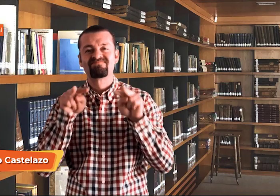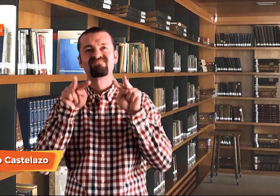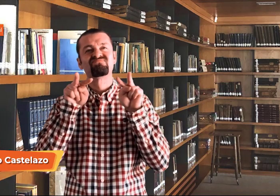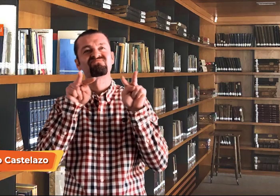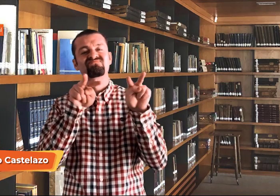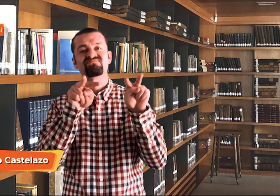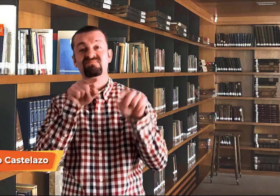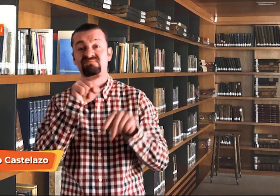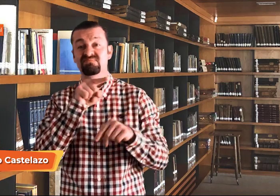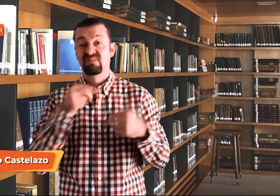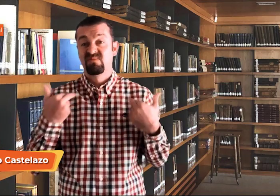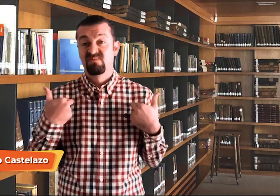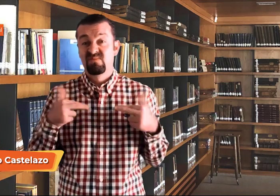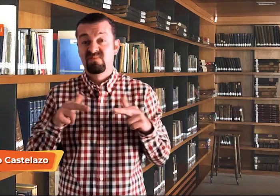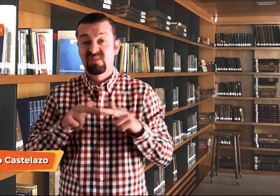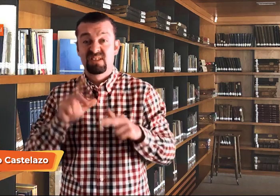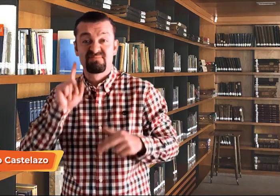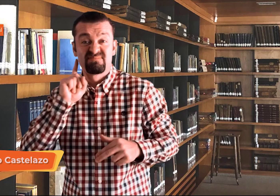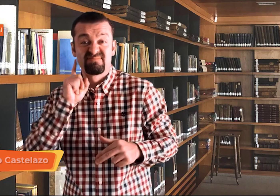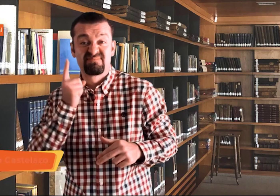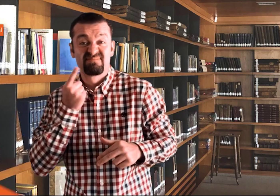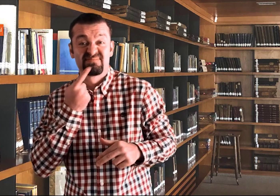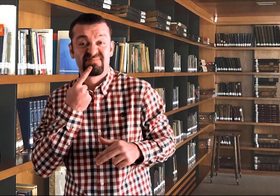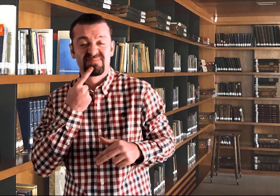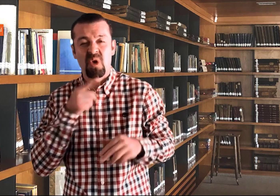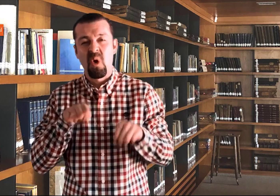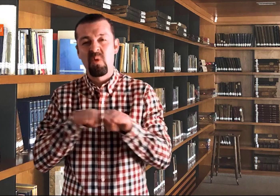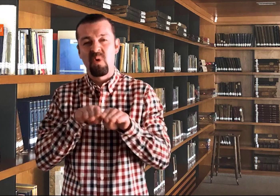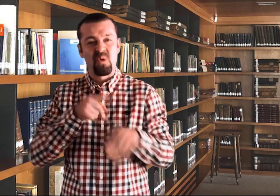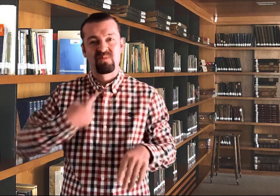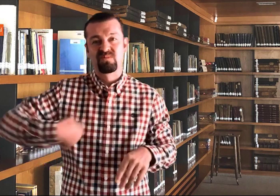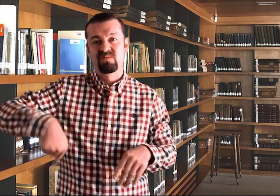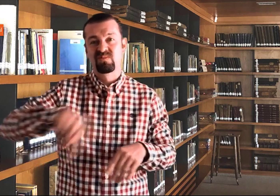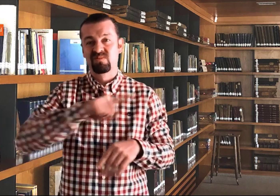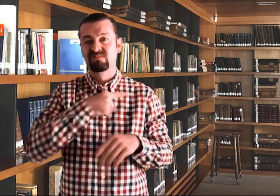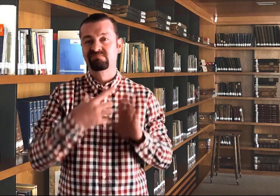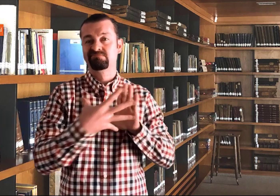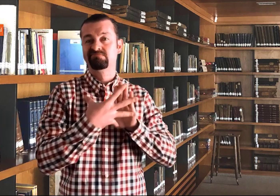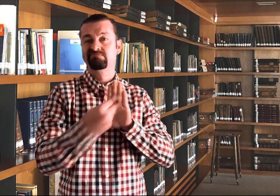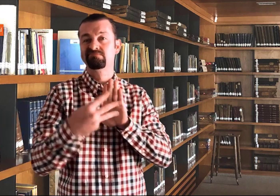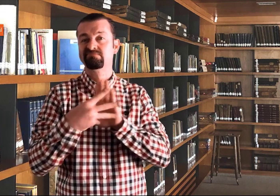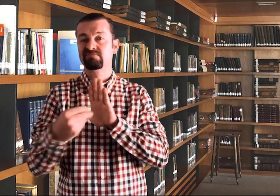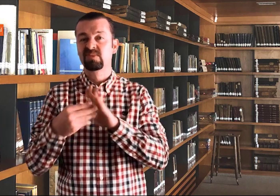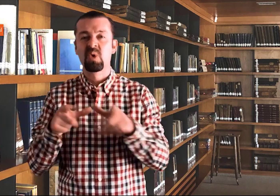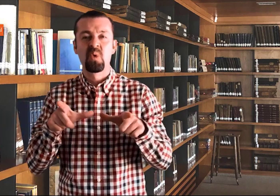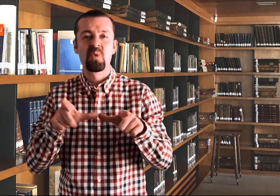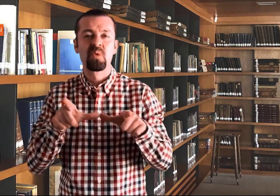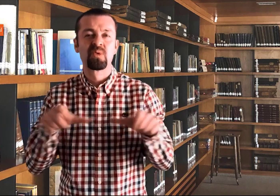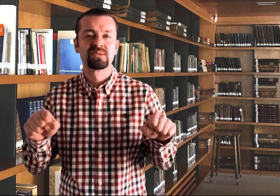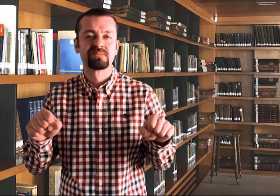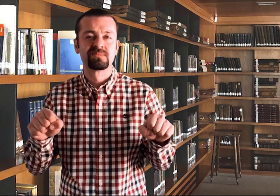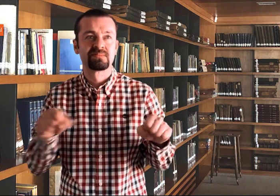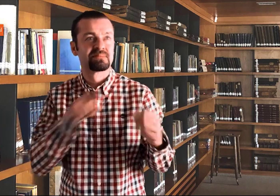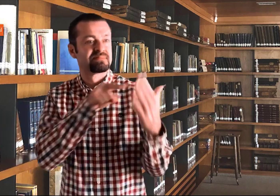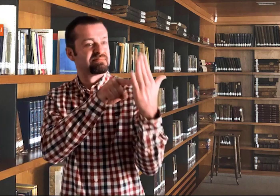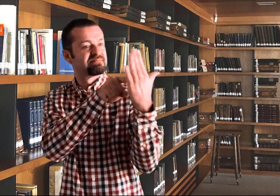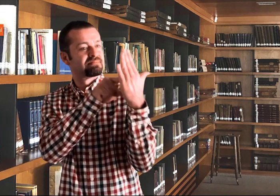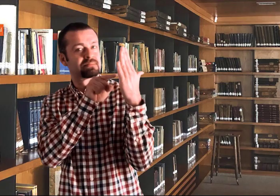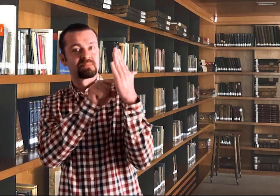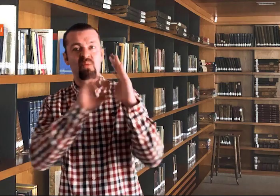clases es la comunicación que se establece entre los niños y el maestro sordo como modelo